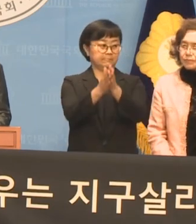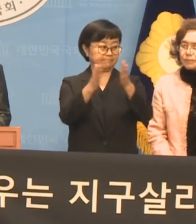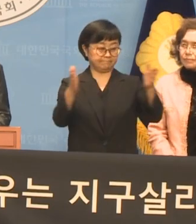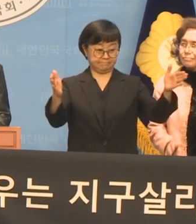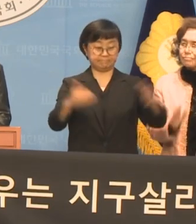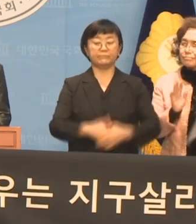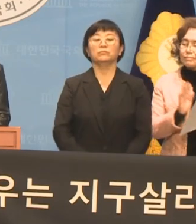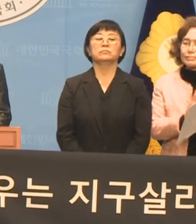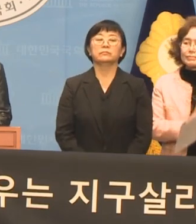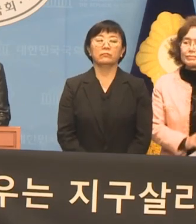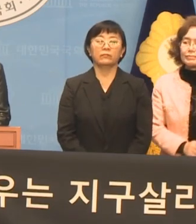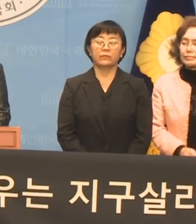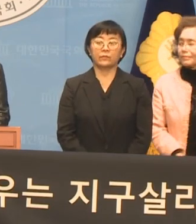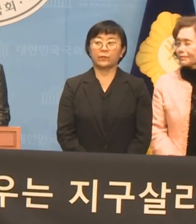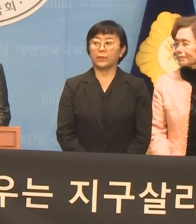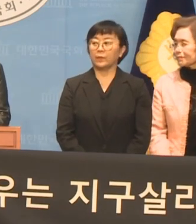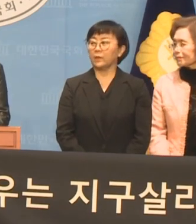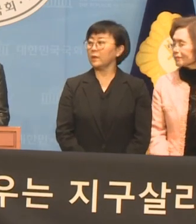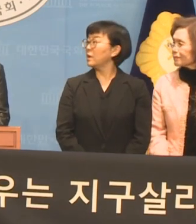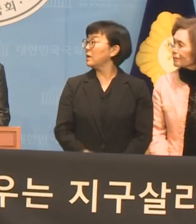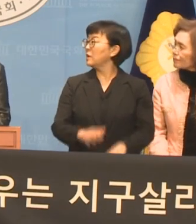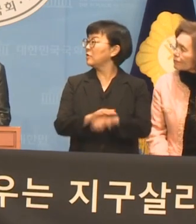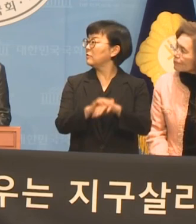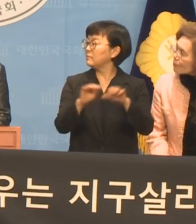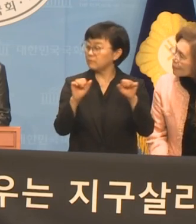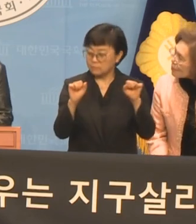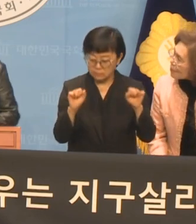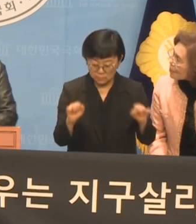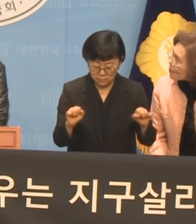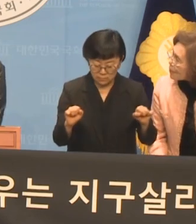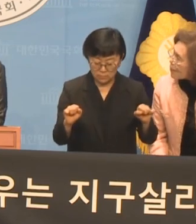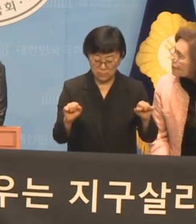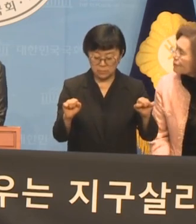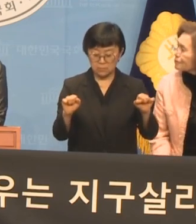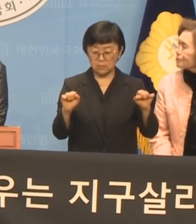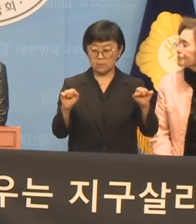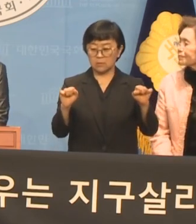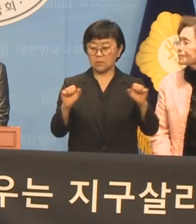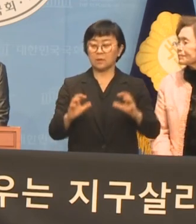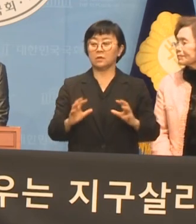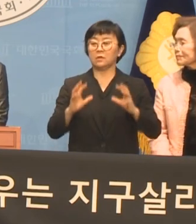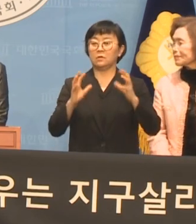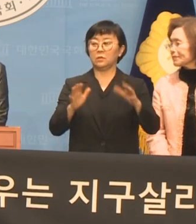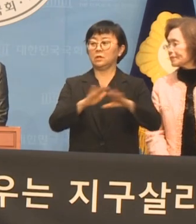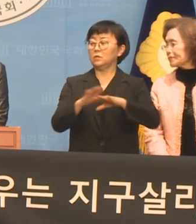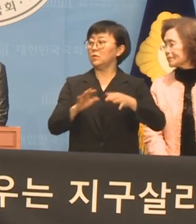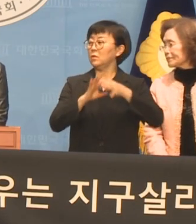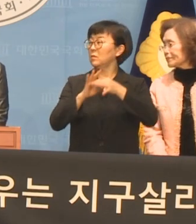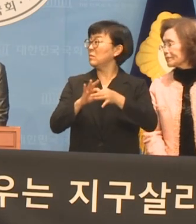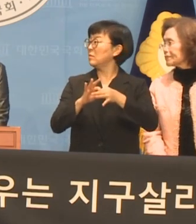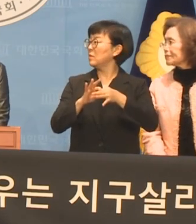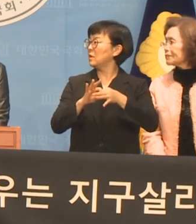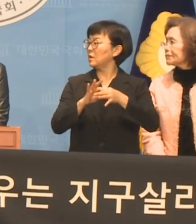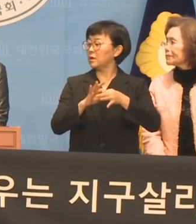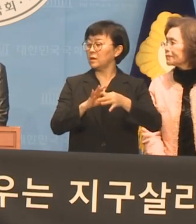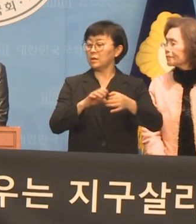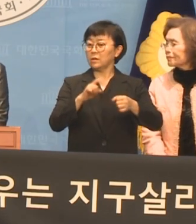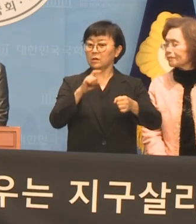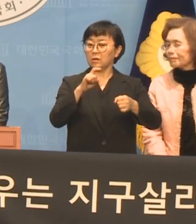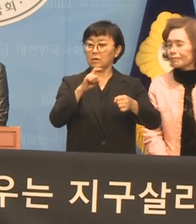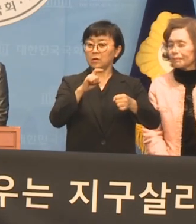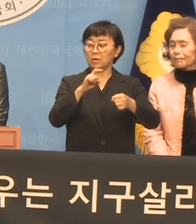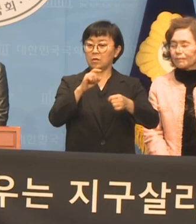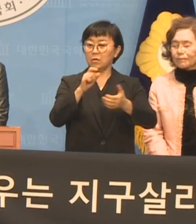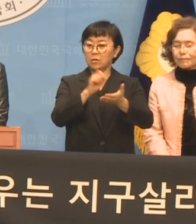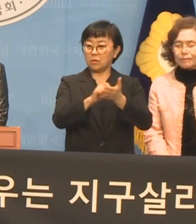시작하겠습니다. 예, 안녕하십니까. 환경단체 글로벌 랩의 생명장 무성호입니다. 취재해 주시는